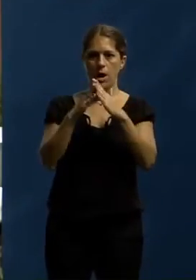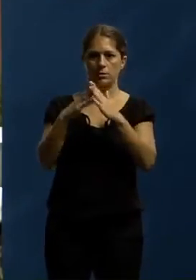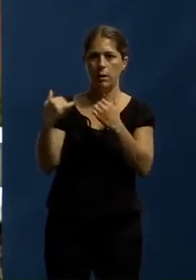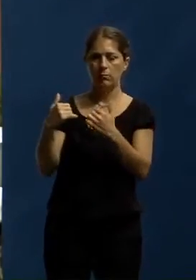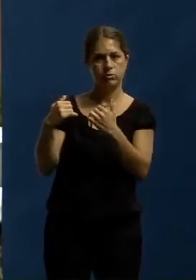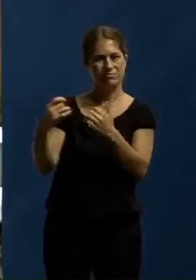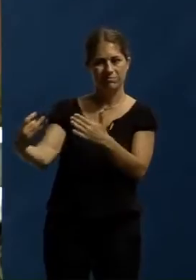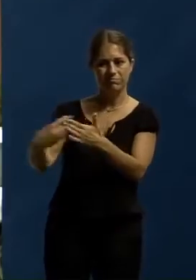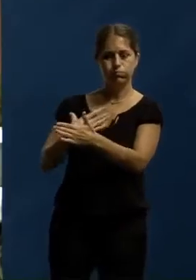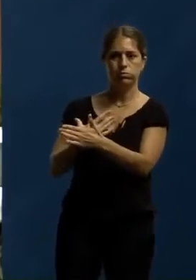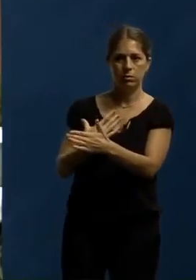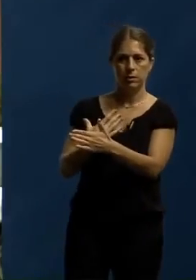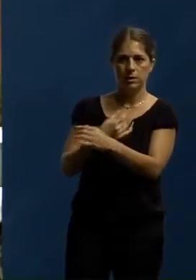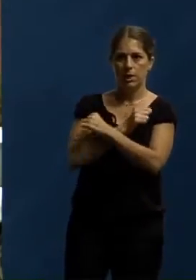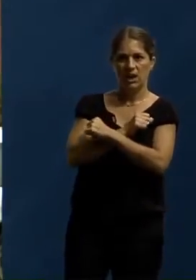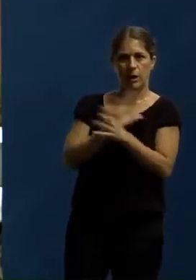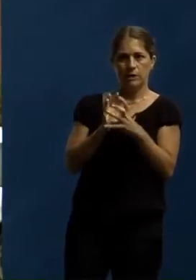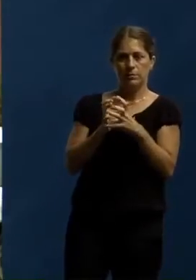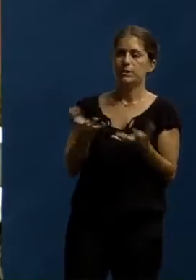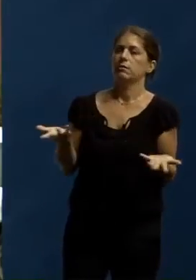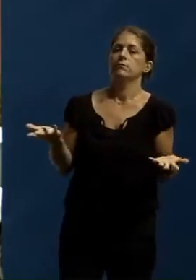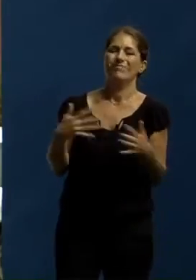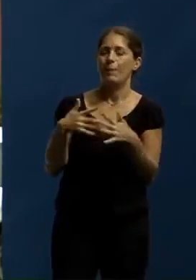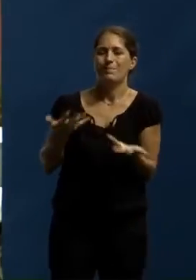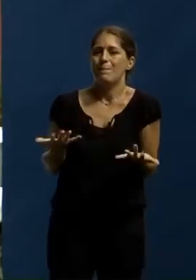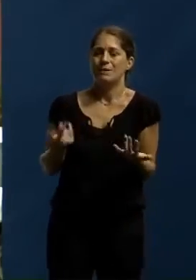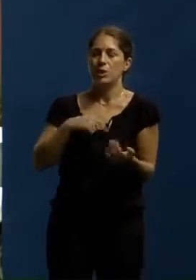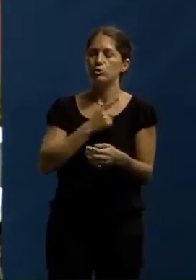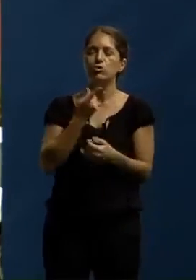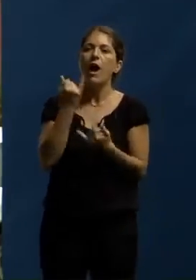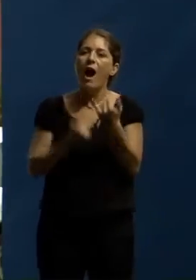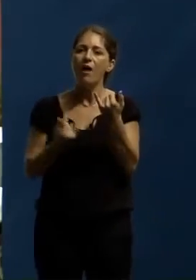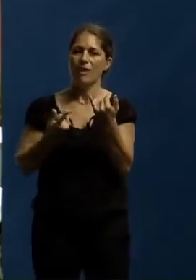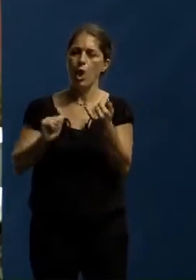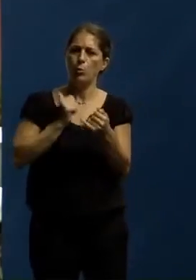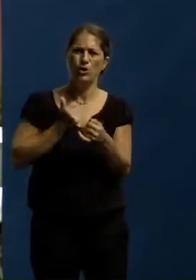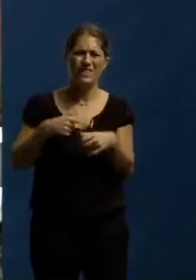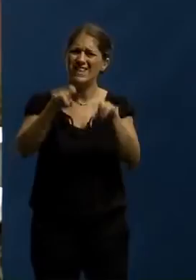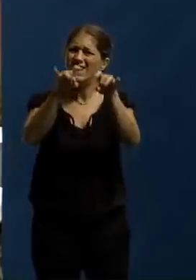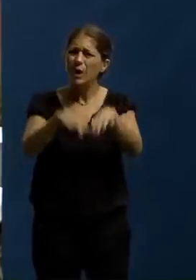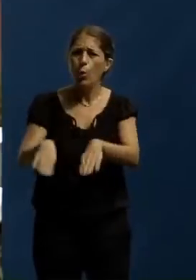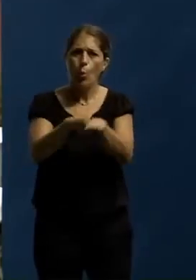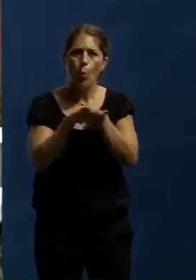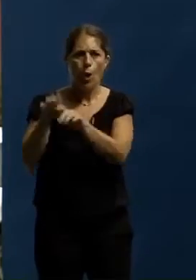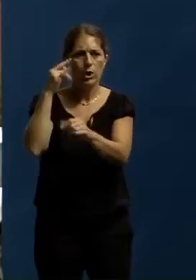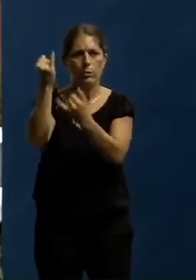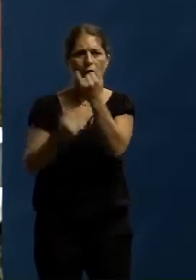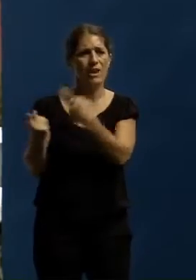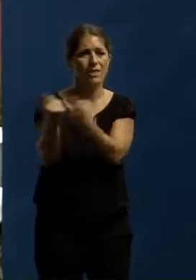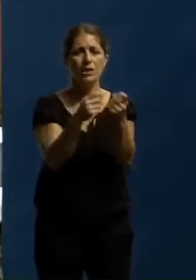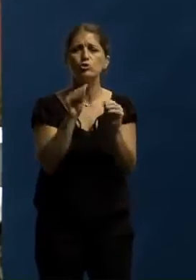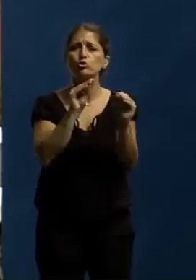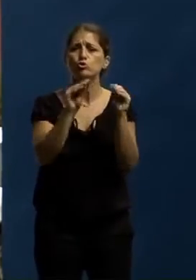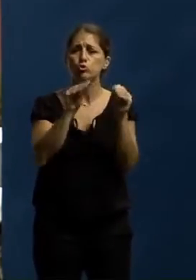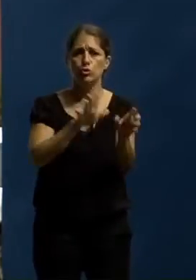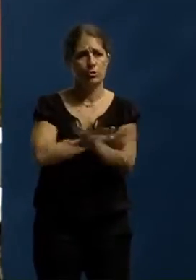niso. Cremos que para nós a xustiza social é darlle a todo o mundo as mesmas oportunidades para que poda satisfacer as súas necesidades de forma esencial,